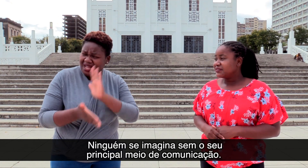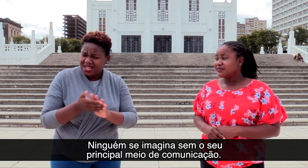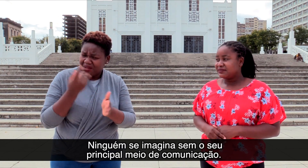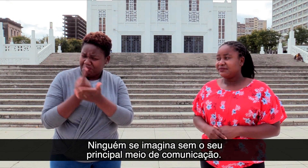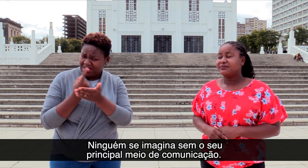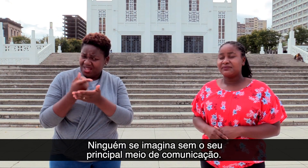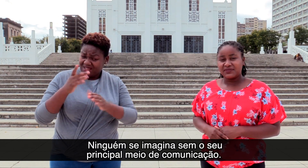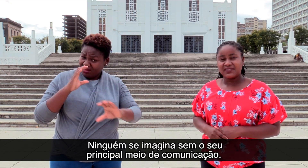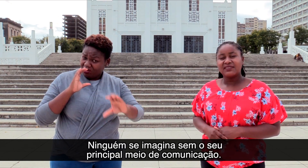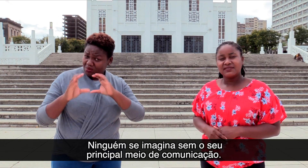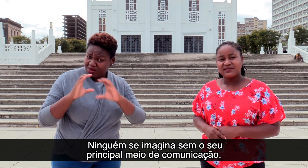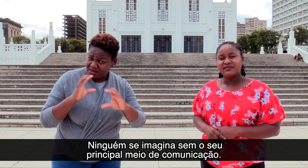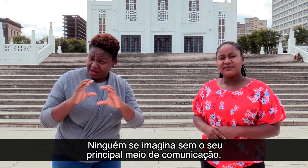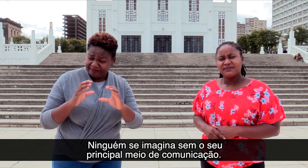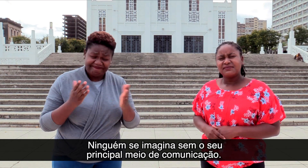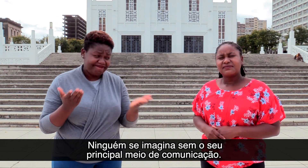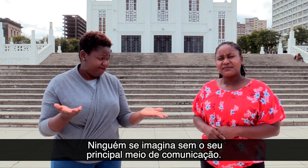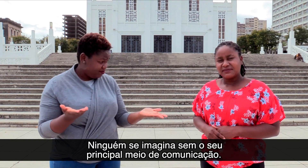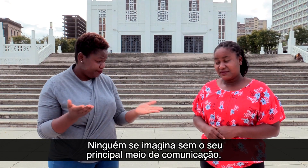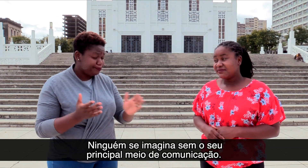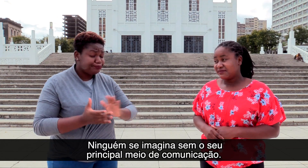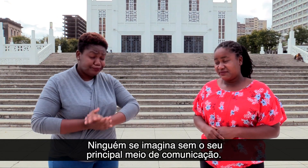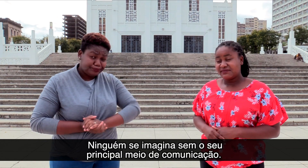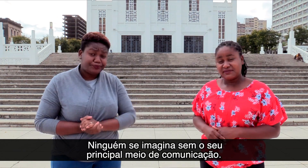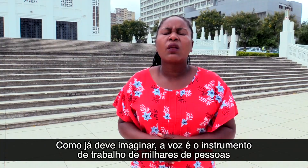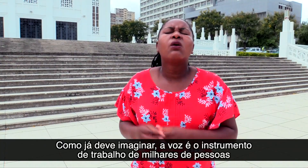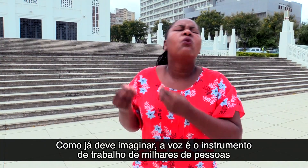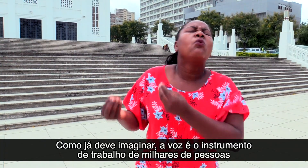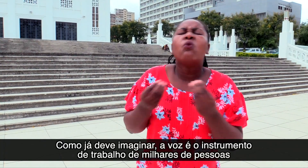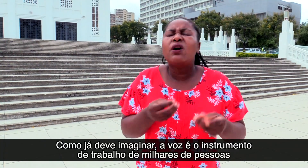menos. Ninguém se imagina sem o seu principal meio de comunicação.